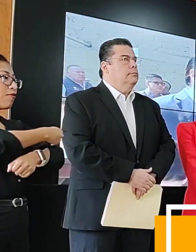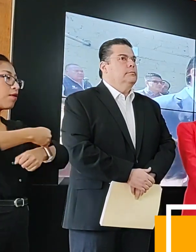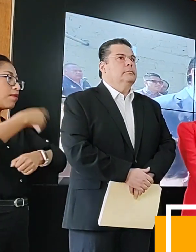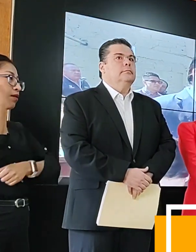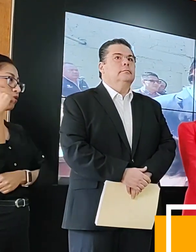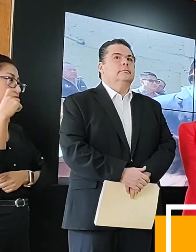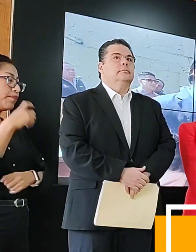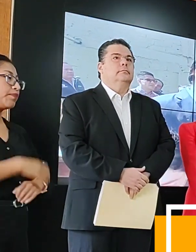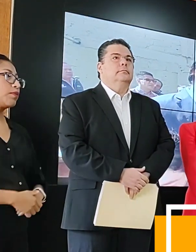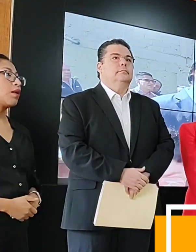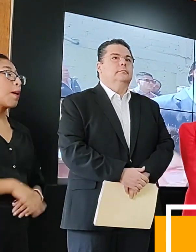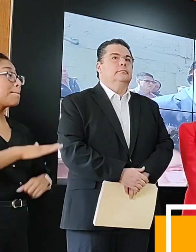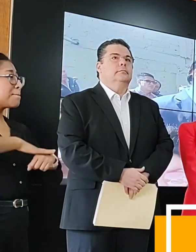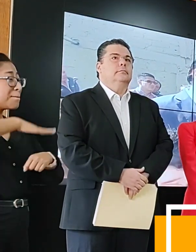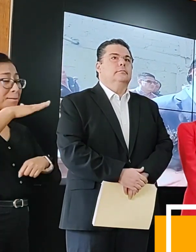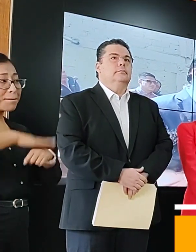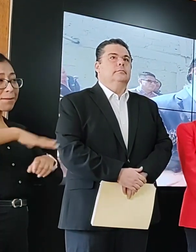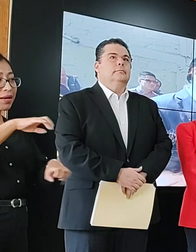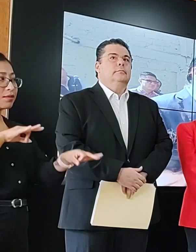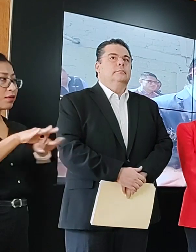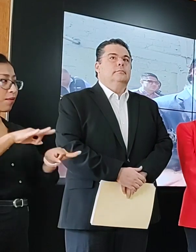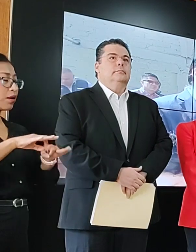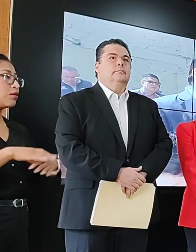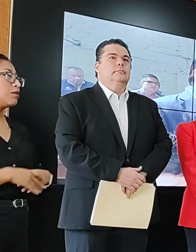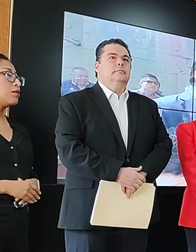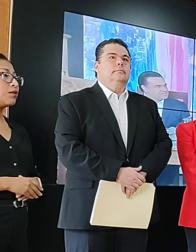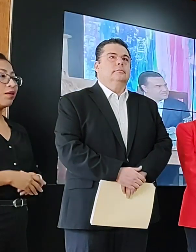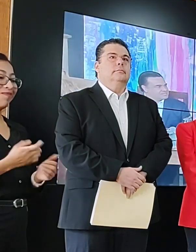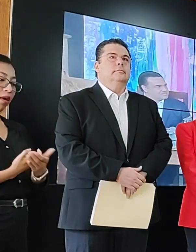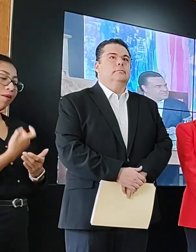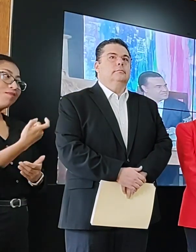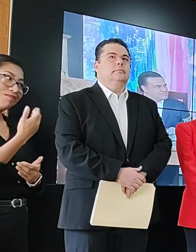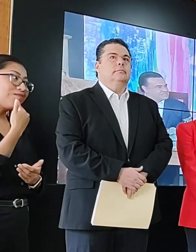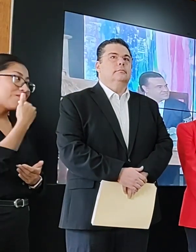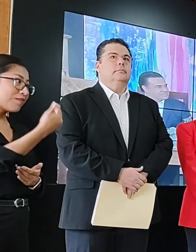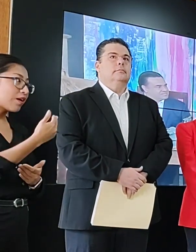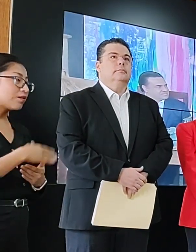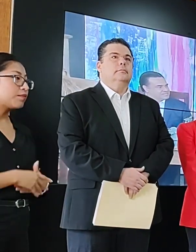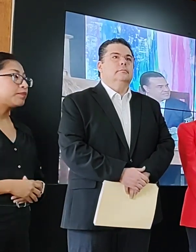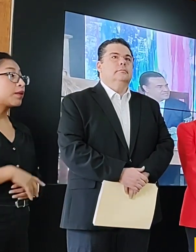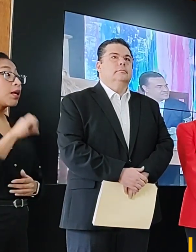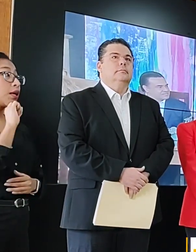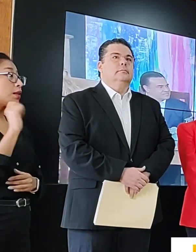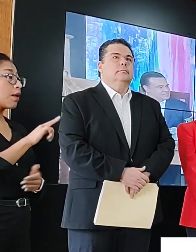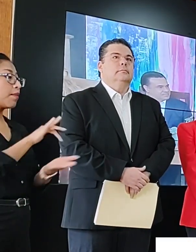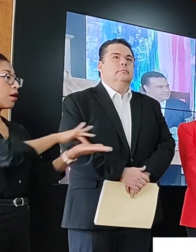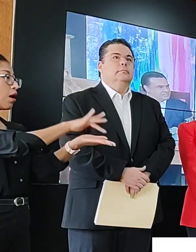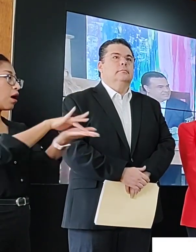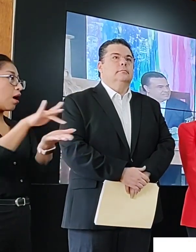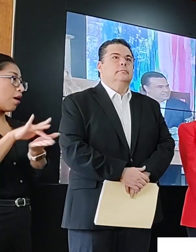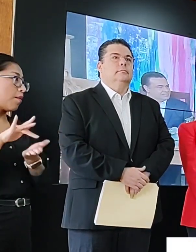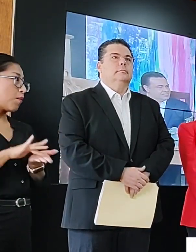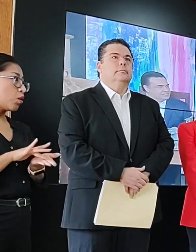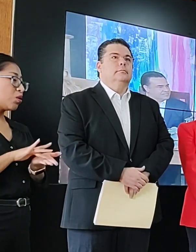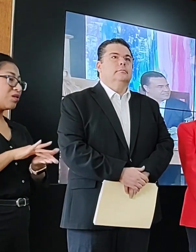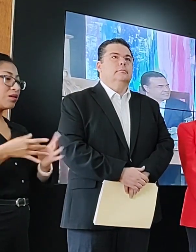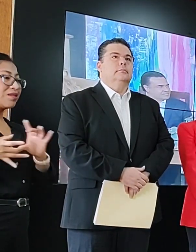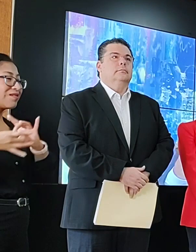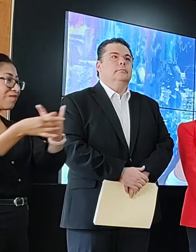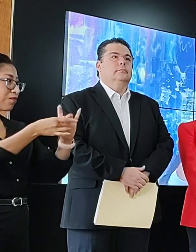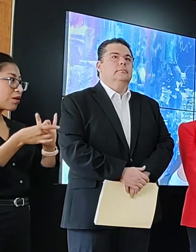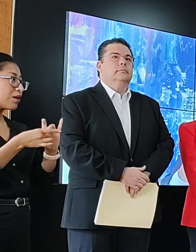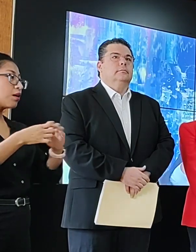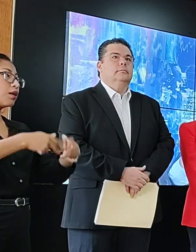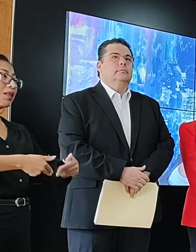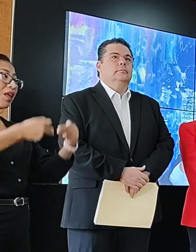capital con más y mejores empleos, con salarios bien remunerados y con apoyos para que consoliden su